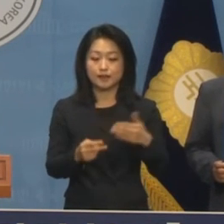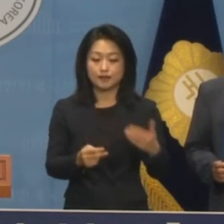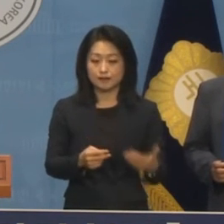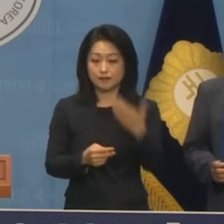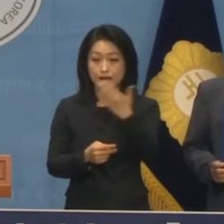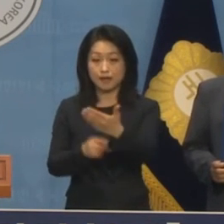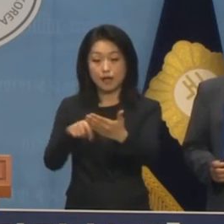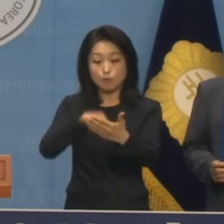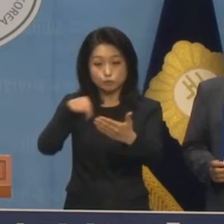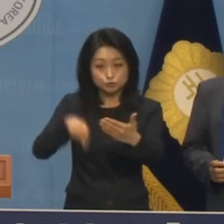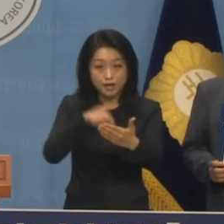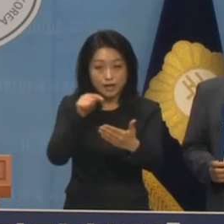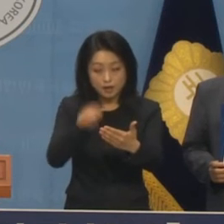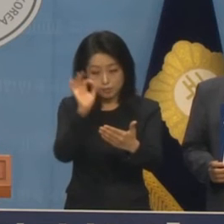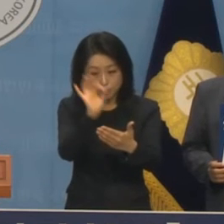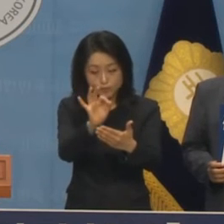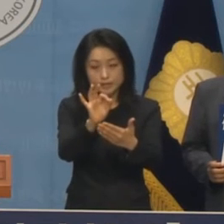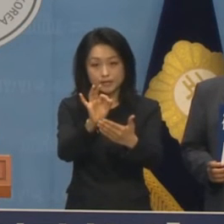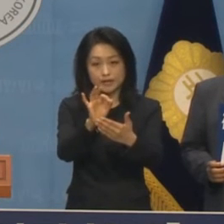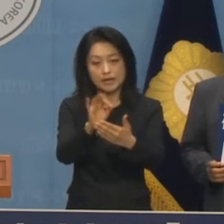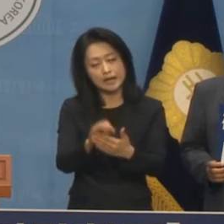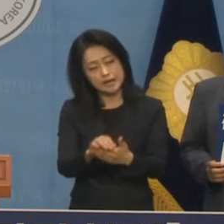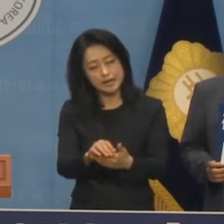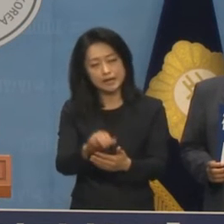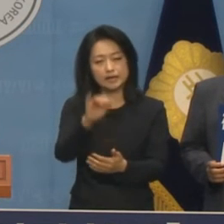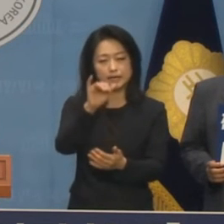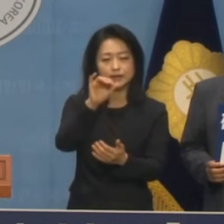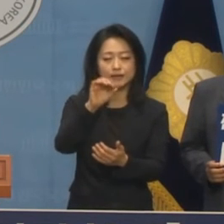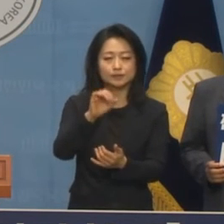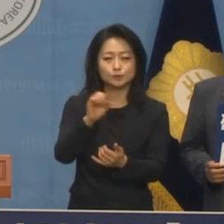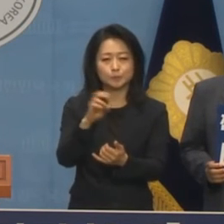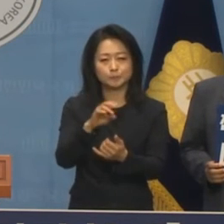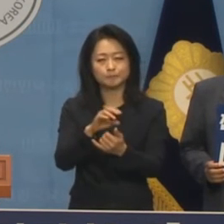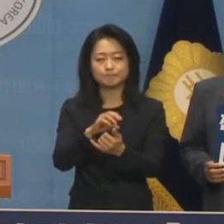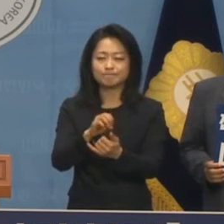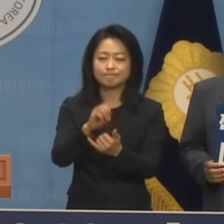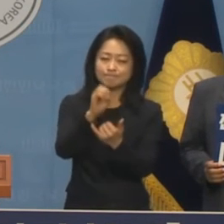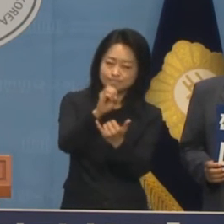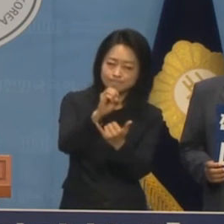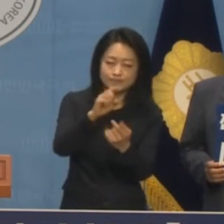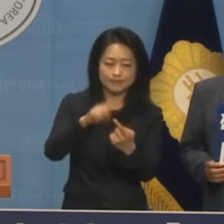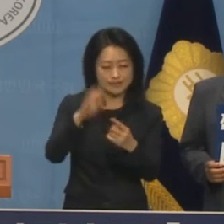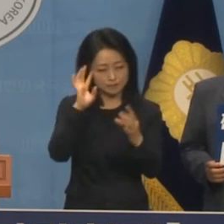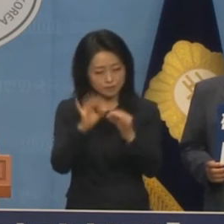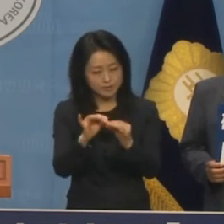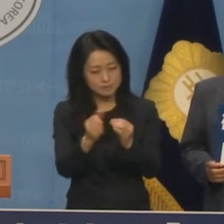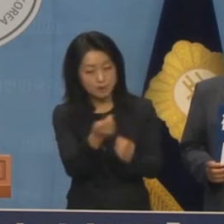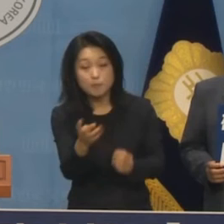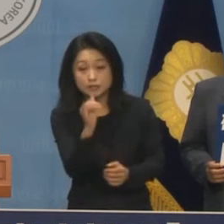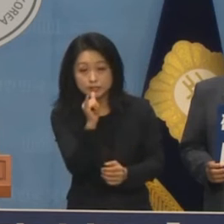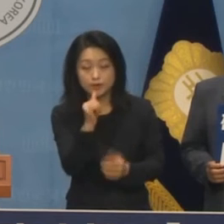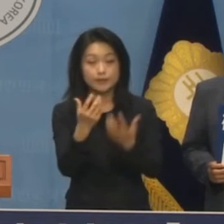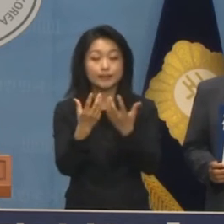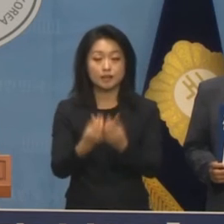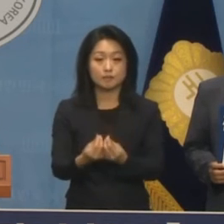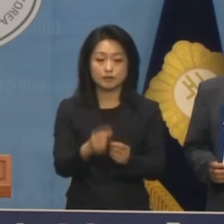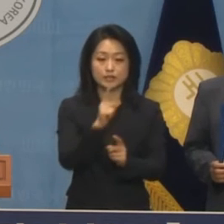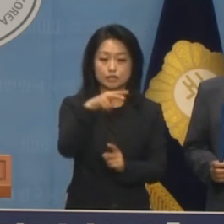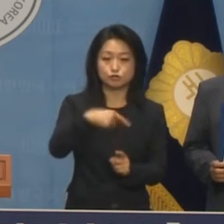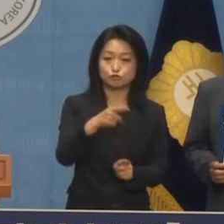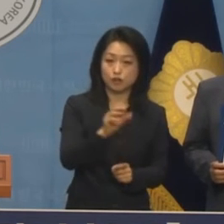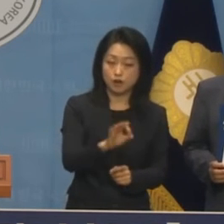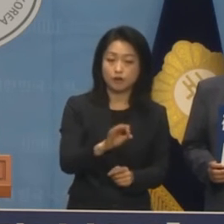9명의 후보자 중에도 여전히 문제가 되는 인물이 있어 우려하지 않을 수 없다. 먼저